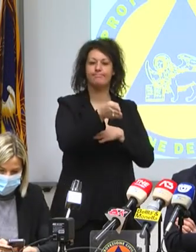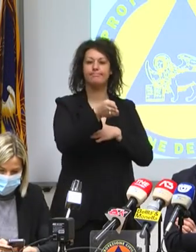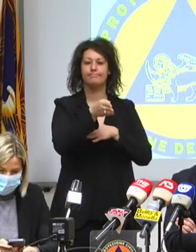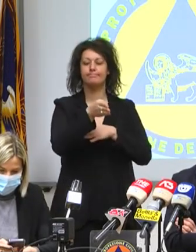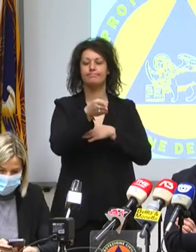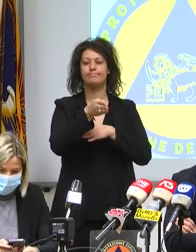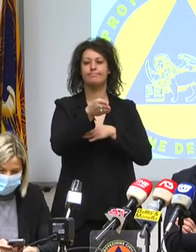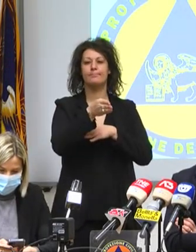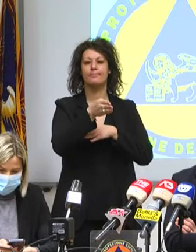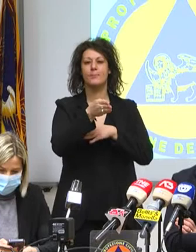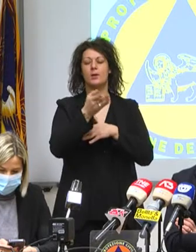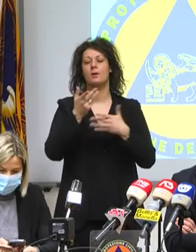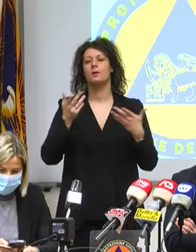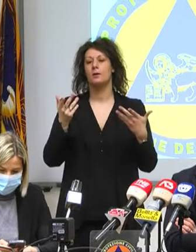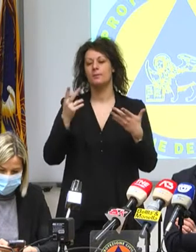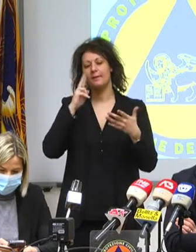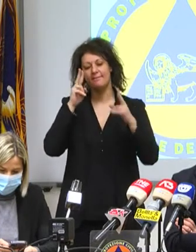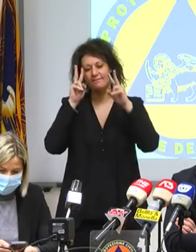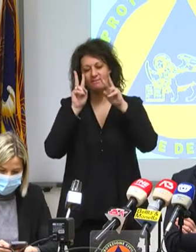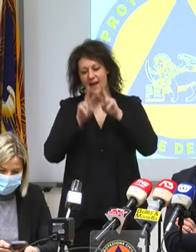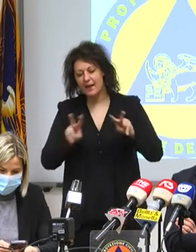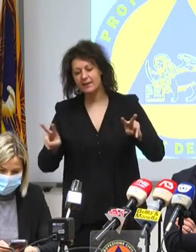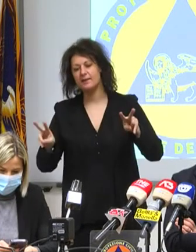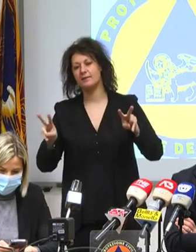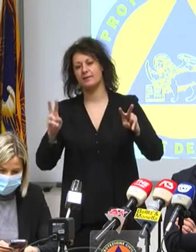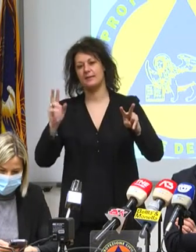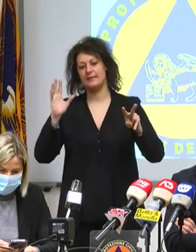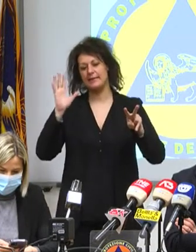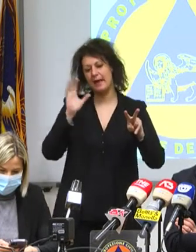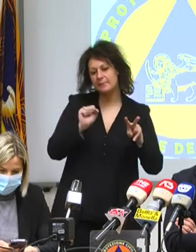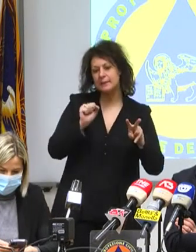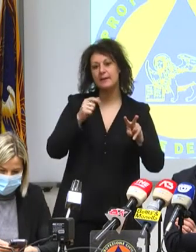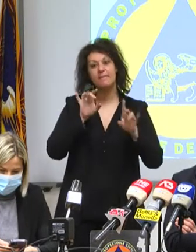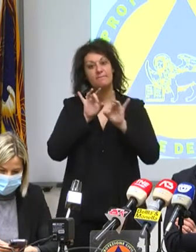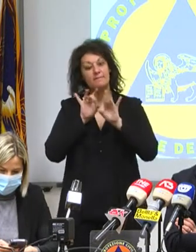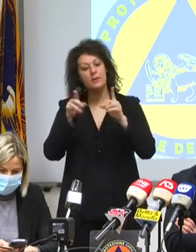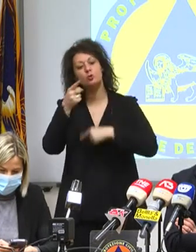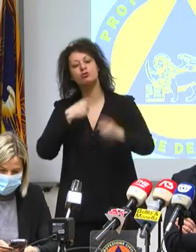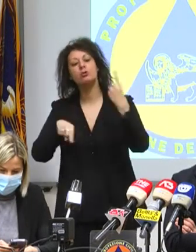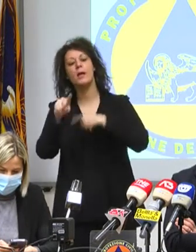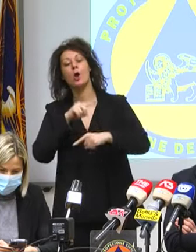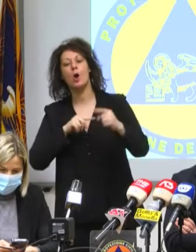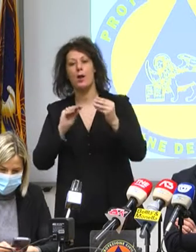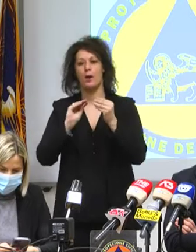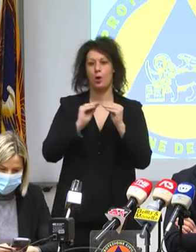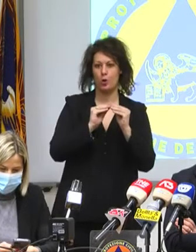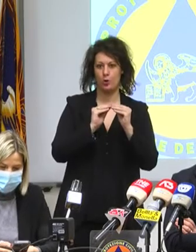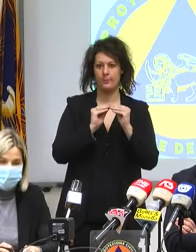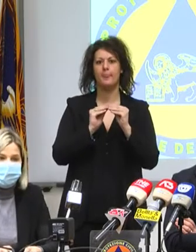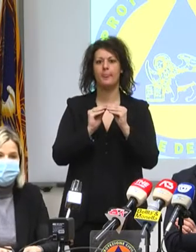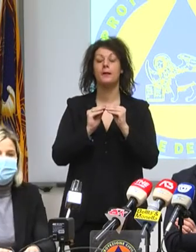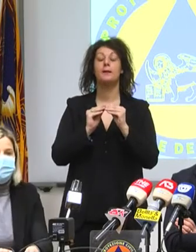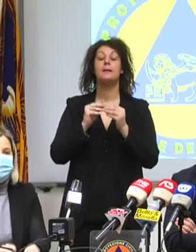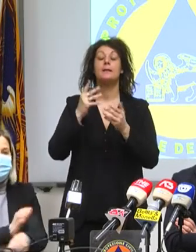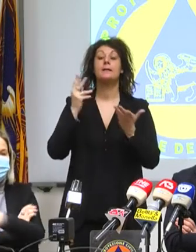plessi scolastici a tappeto in modo tale da misurare la circolazione del virus nelle medie ci siamo messi in testa